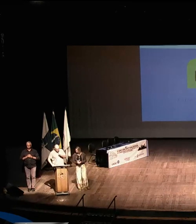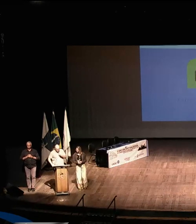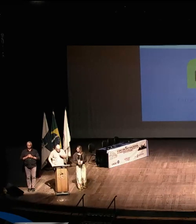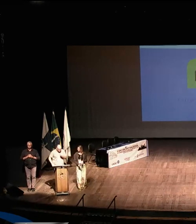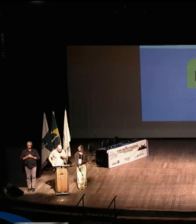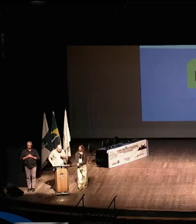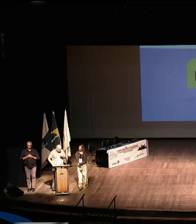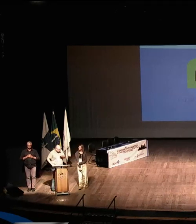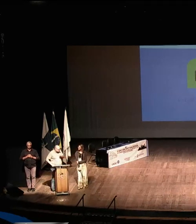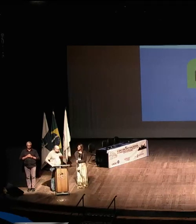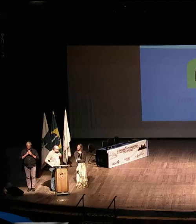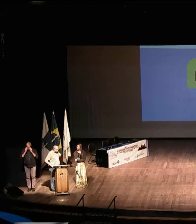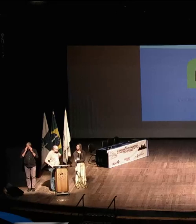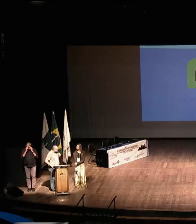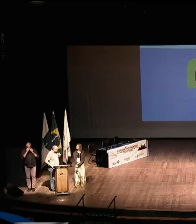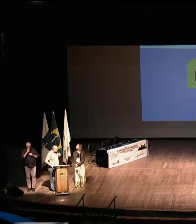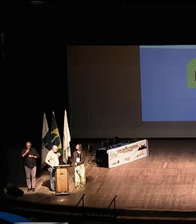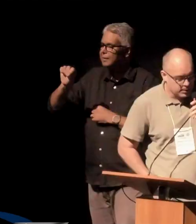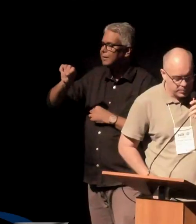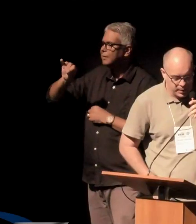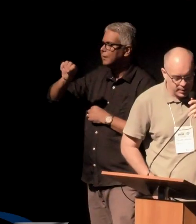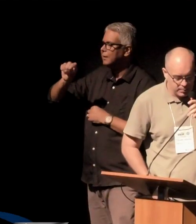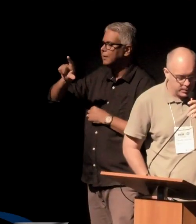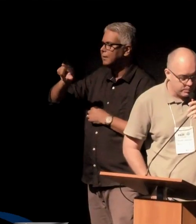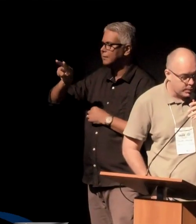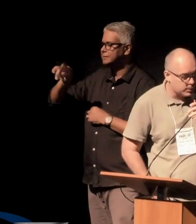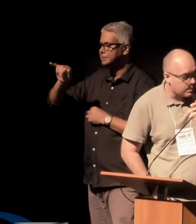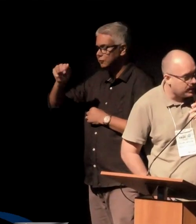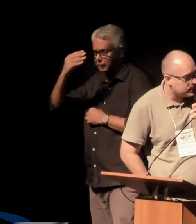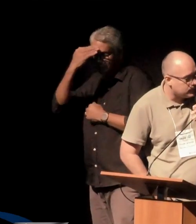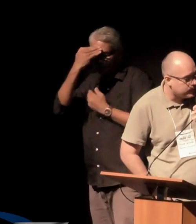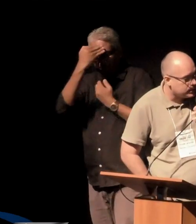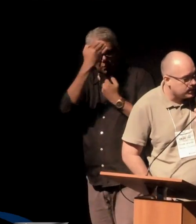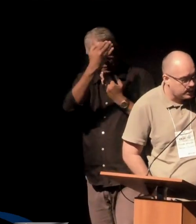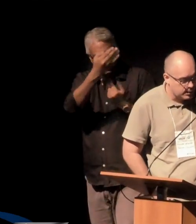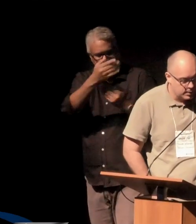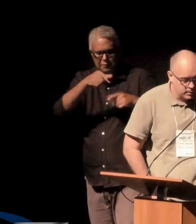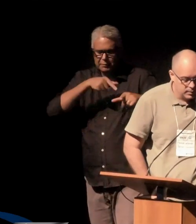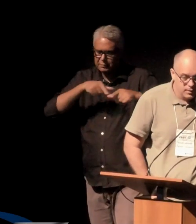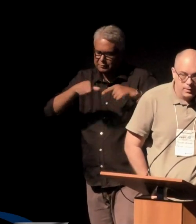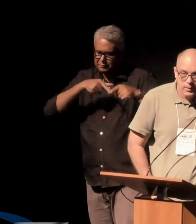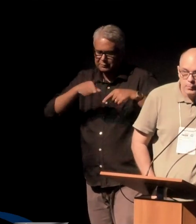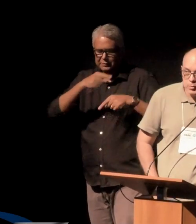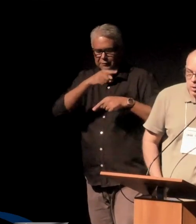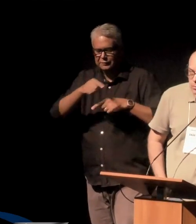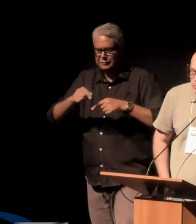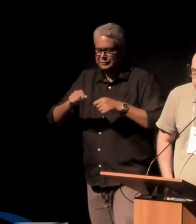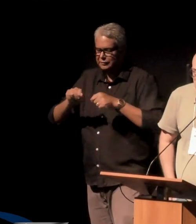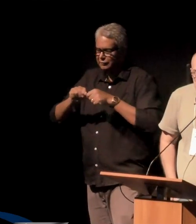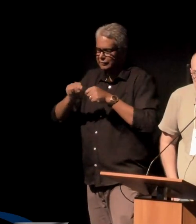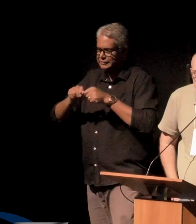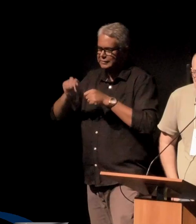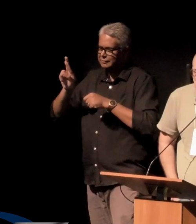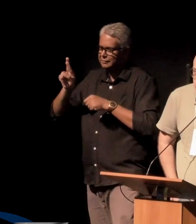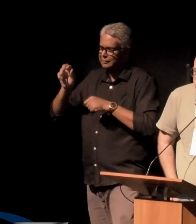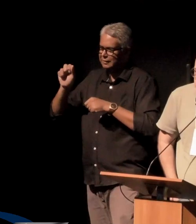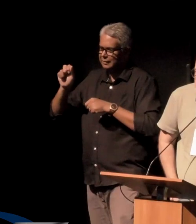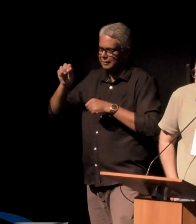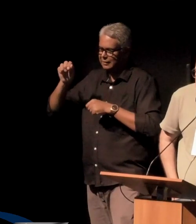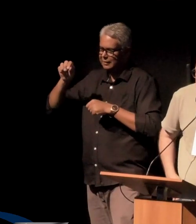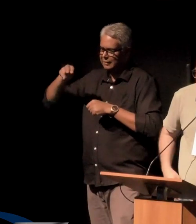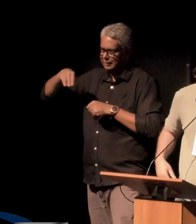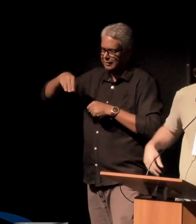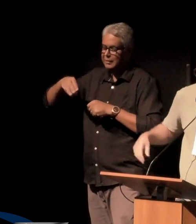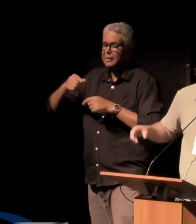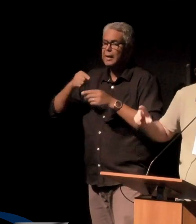Silvia Parabéns Obrigado Aí obrigado pela pelo trabalho que vocês estão fazendo na Rayane pessoal quem tem perguntas